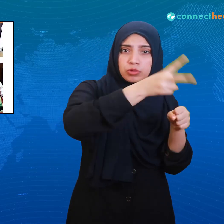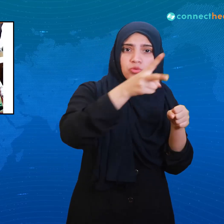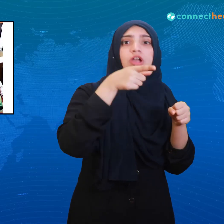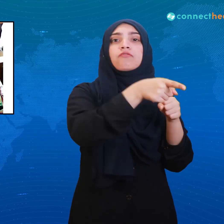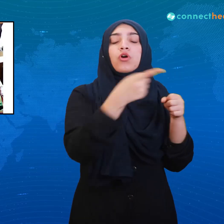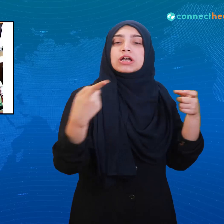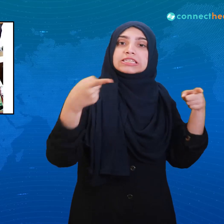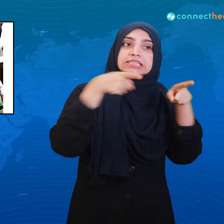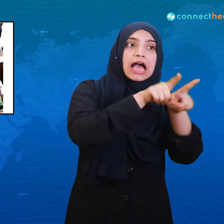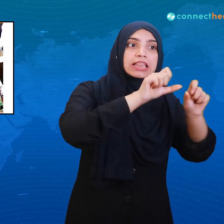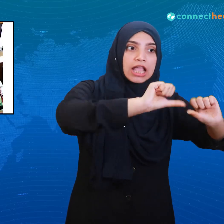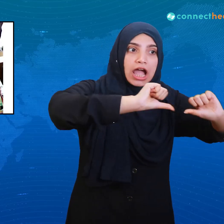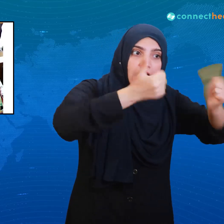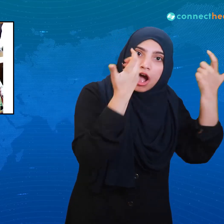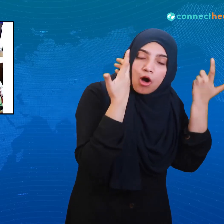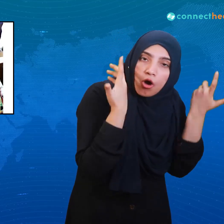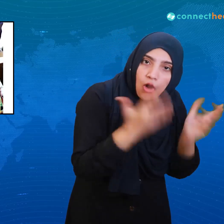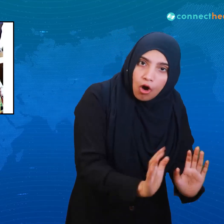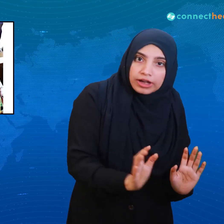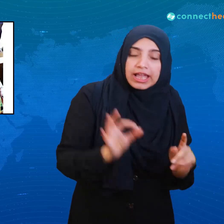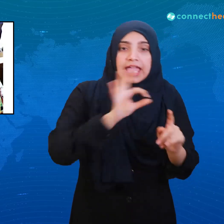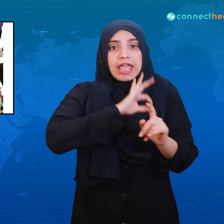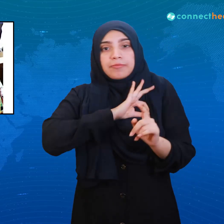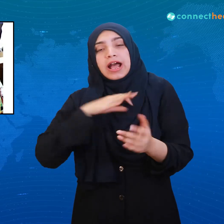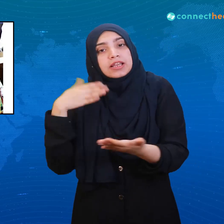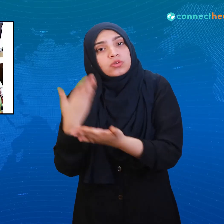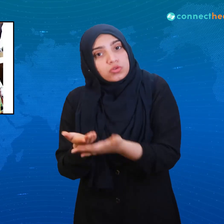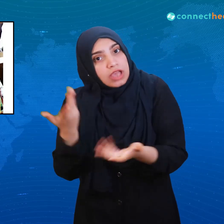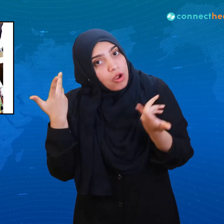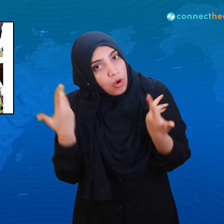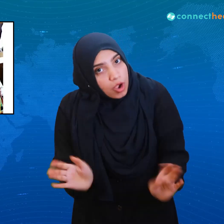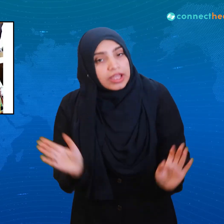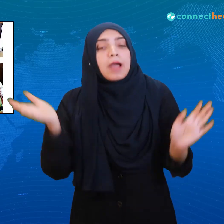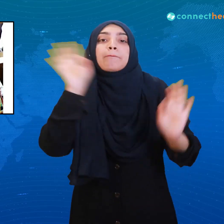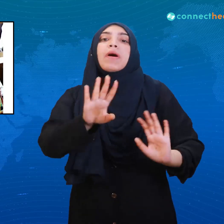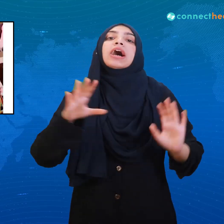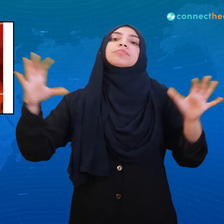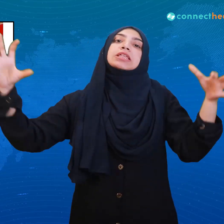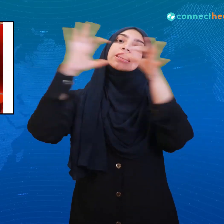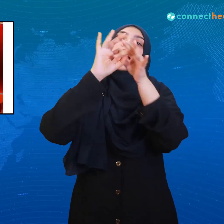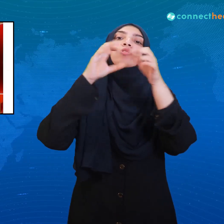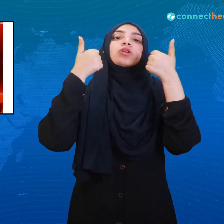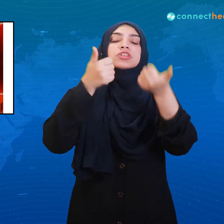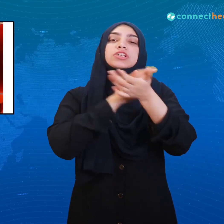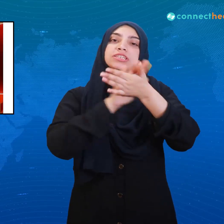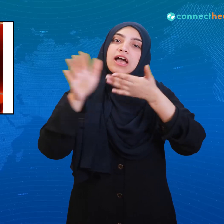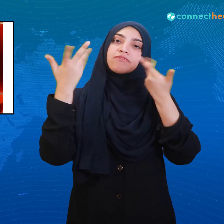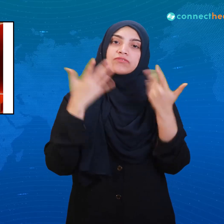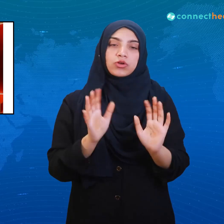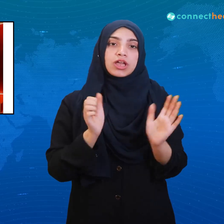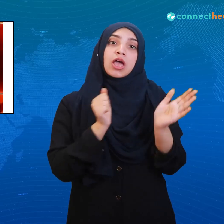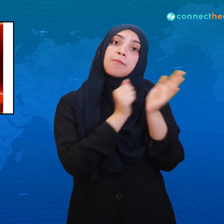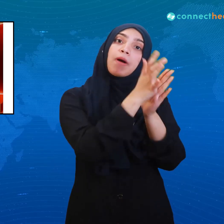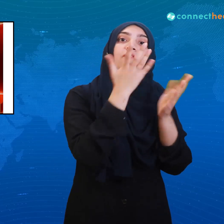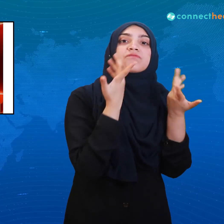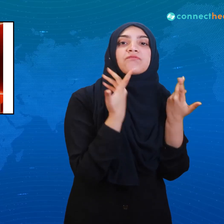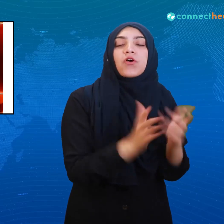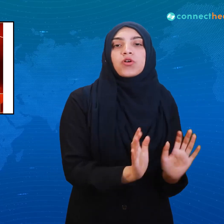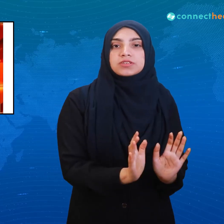और अगर ये अदम एतमाद कामयाब होती है तो यू विल बी फॉरगिवन। लेकिन